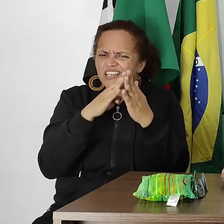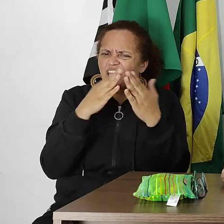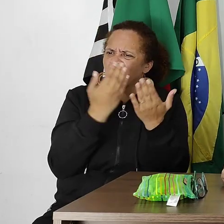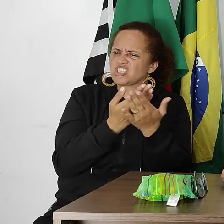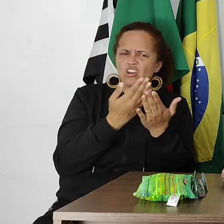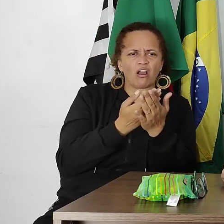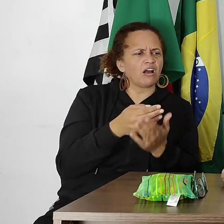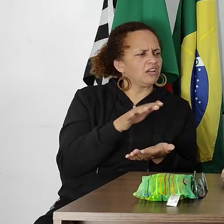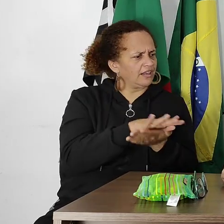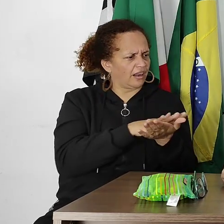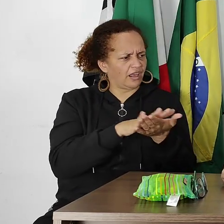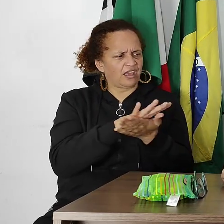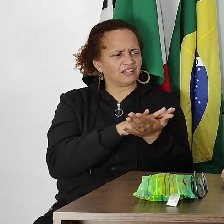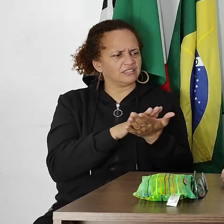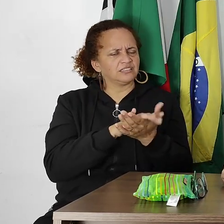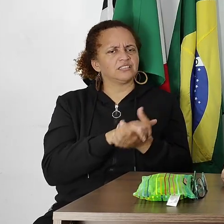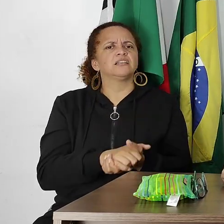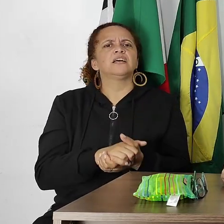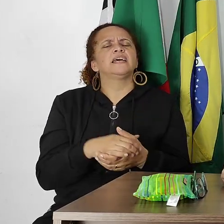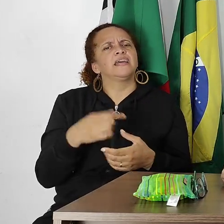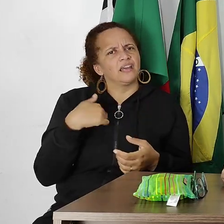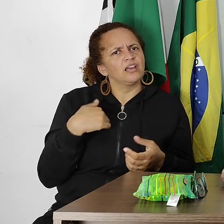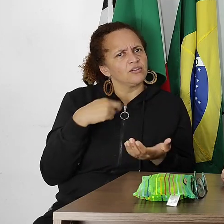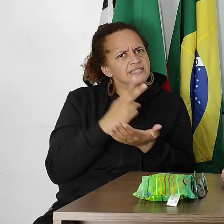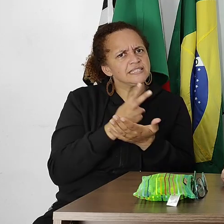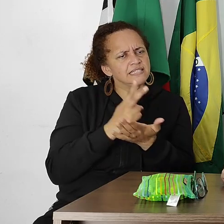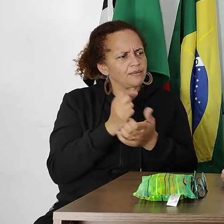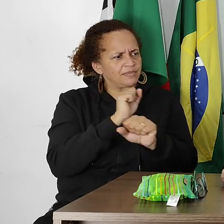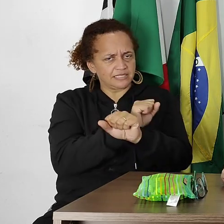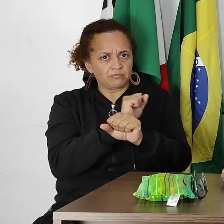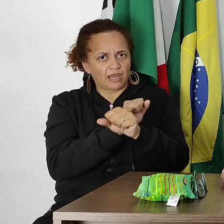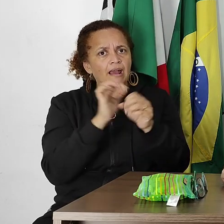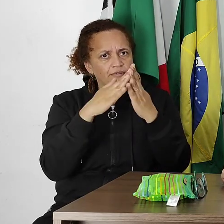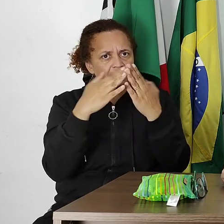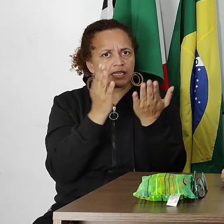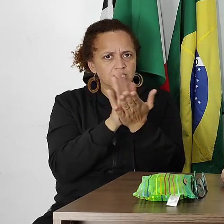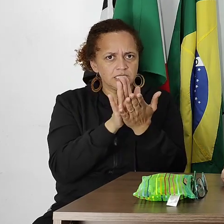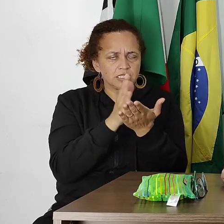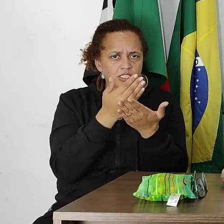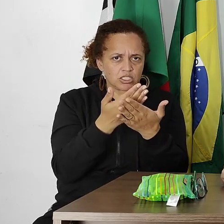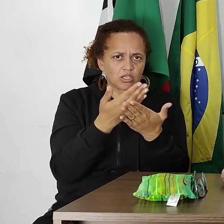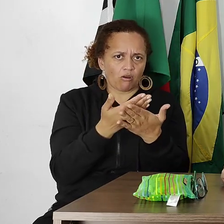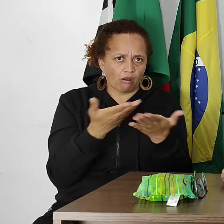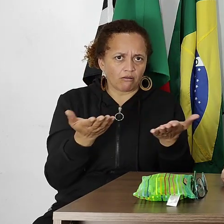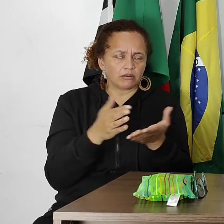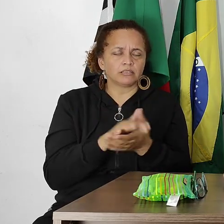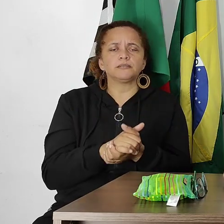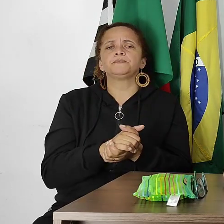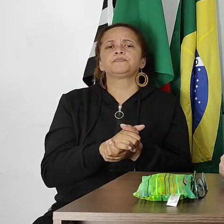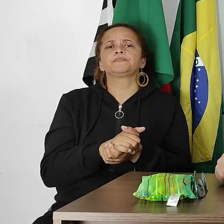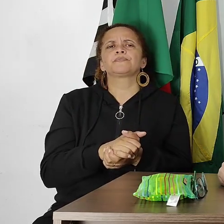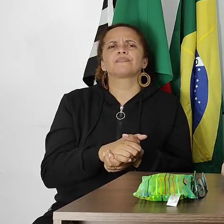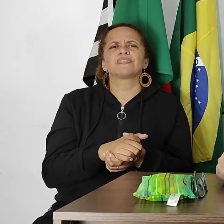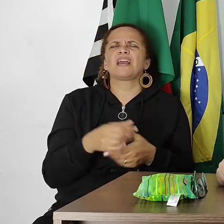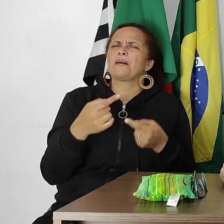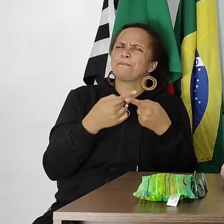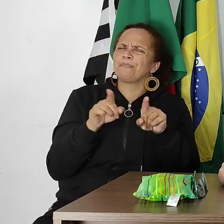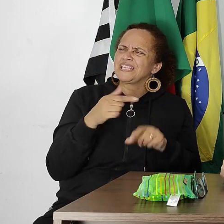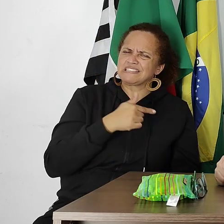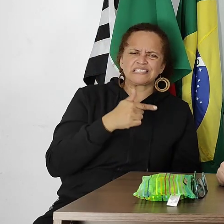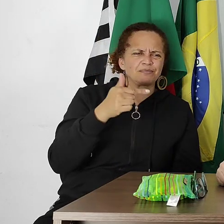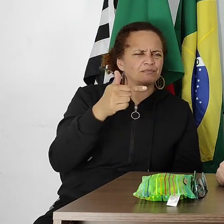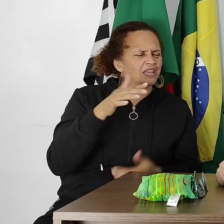Eu esperava por ele, porque às vezes ele chegava tarde do trabalho e acabava chegando tarde na escola. E eu vi que aquela semana ele